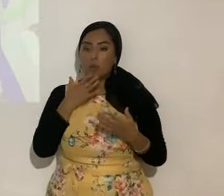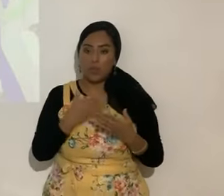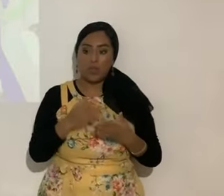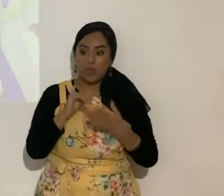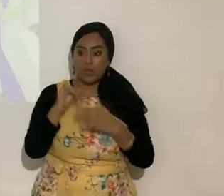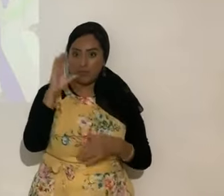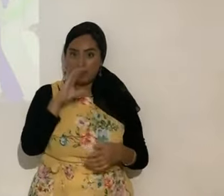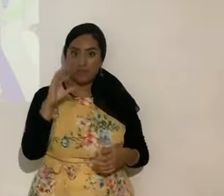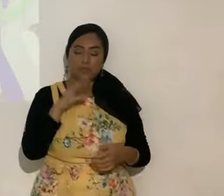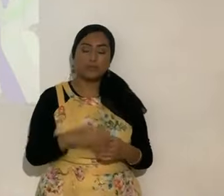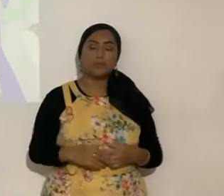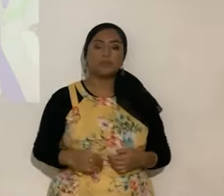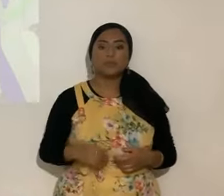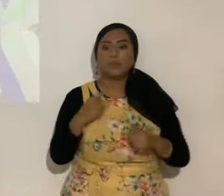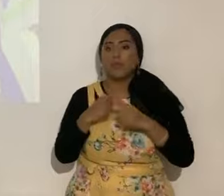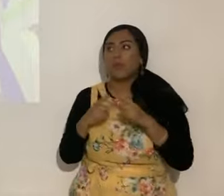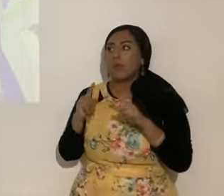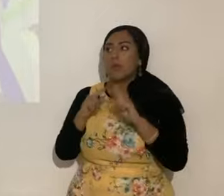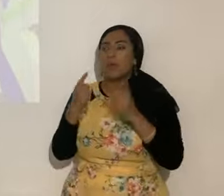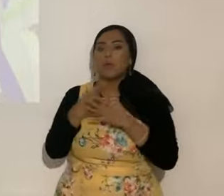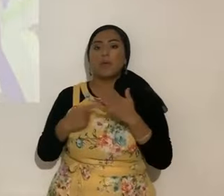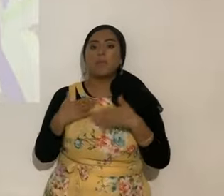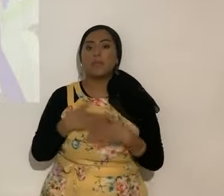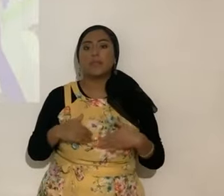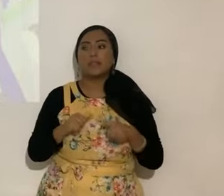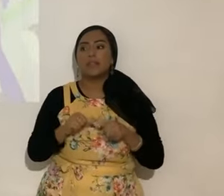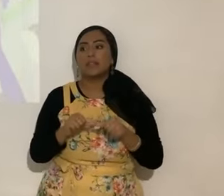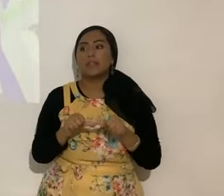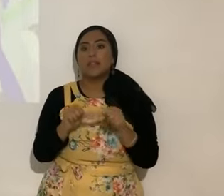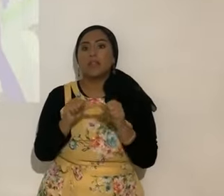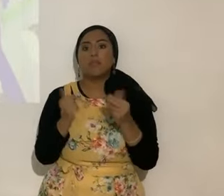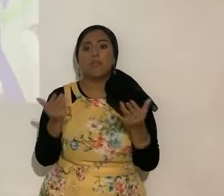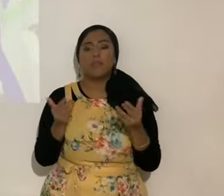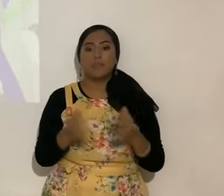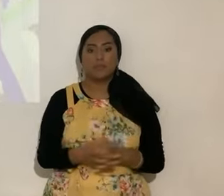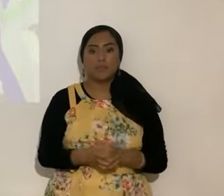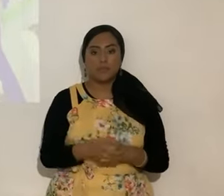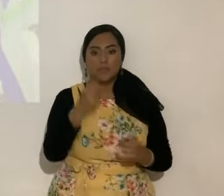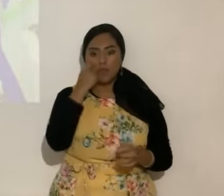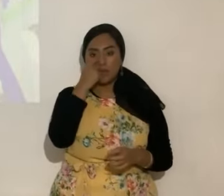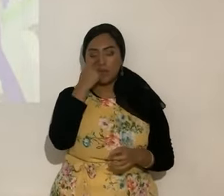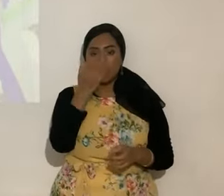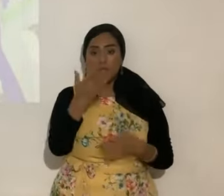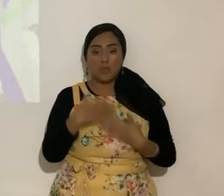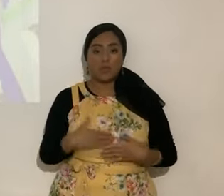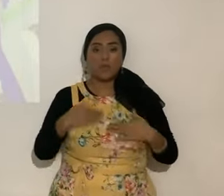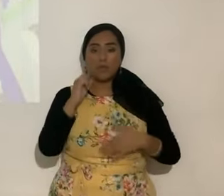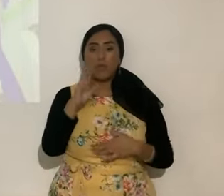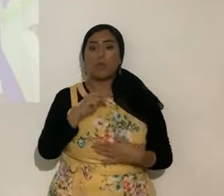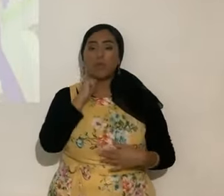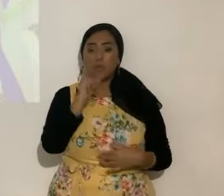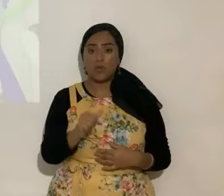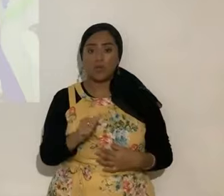que hay que buscar, pero, ¿qué placer es duradero? lo disfrutes, o no,